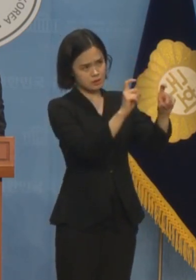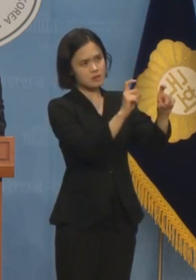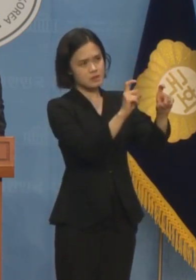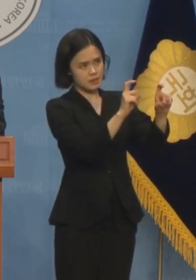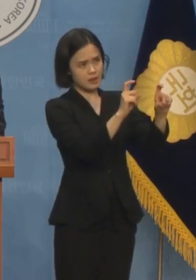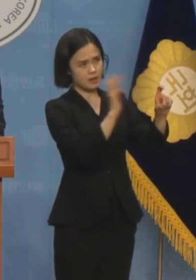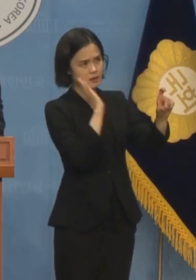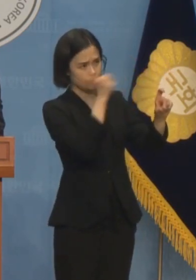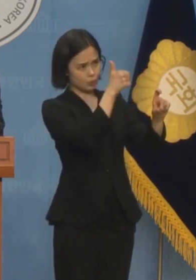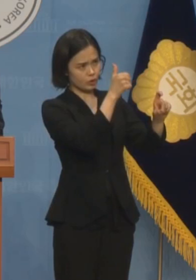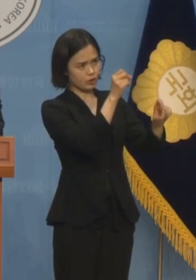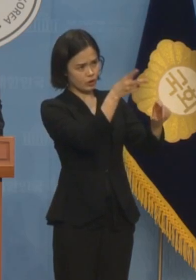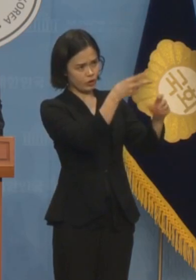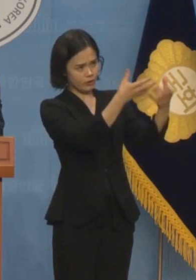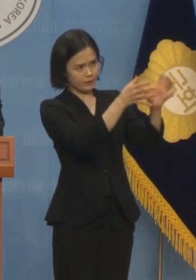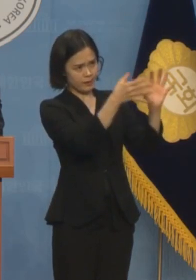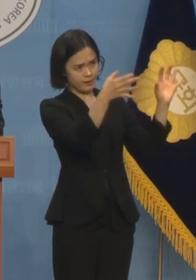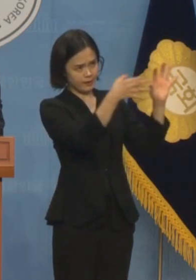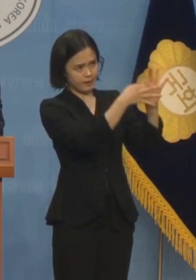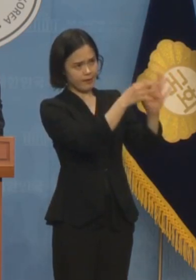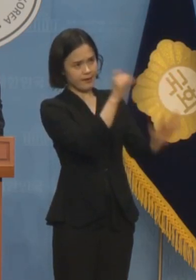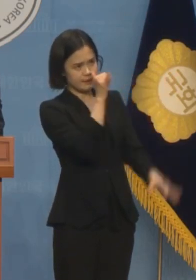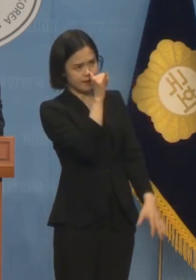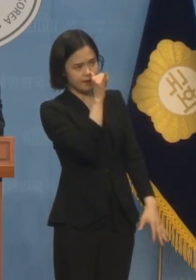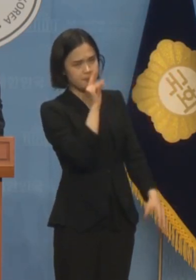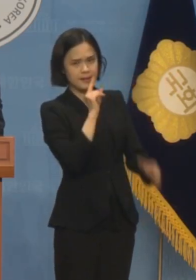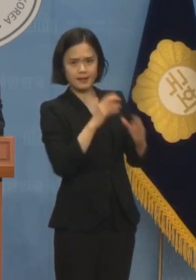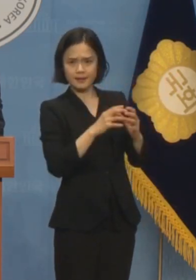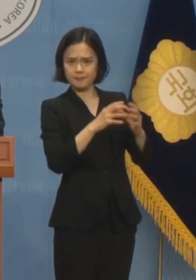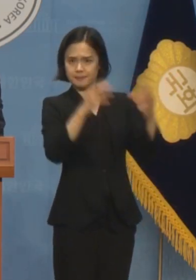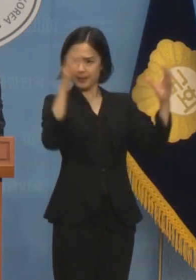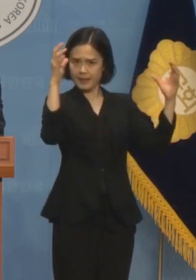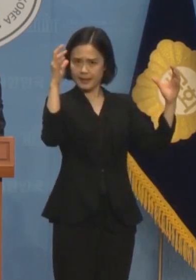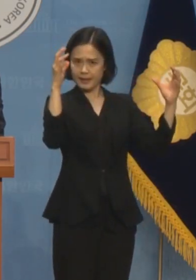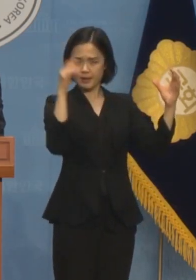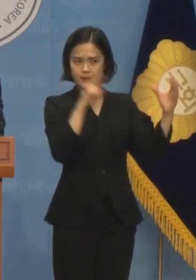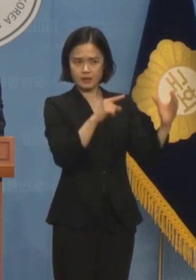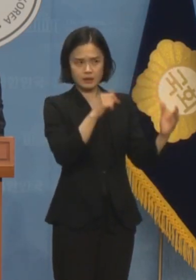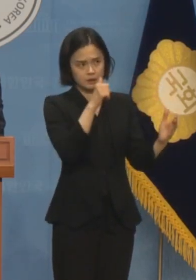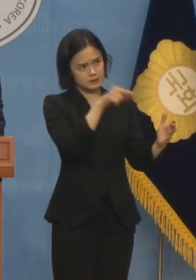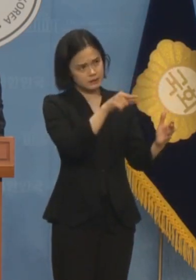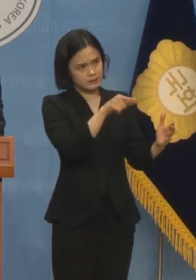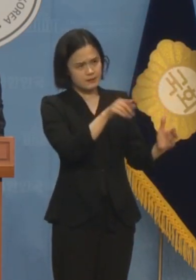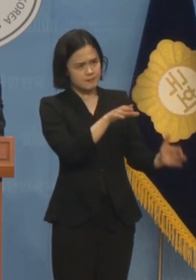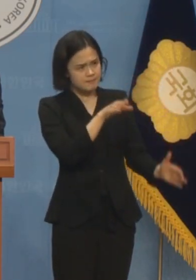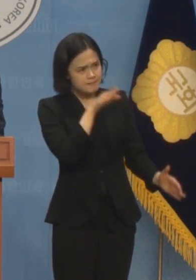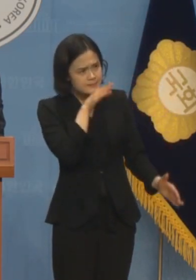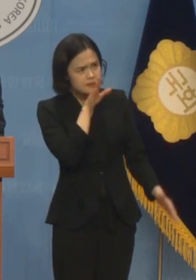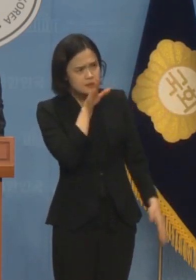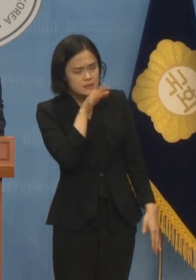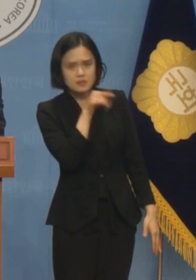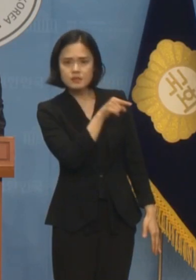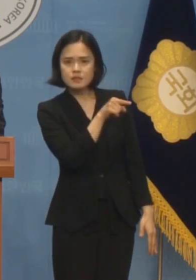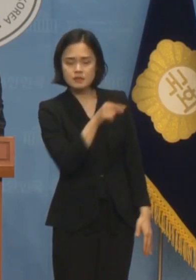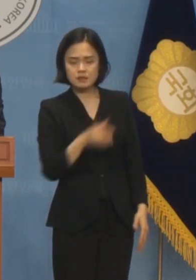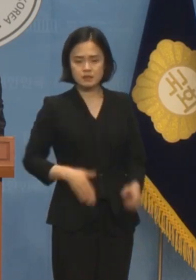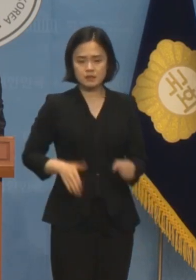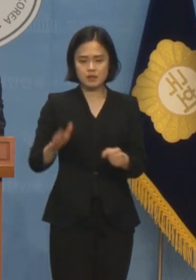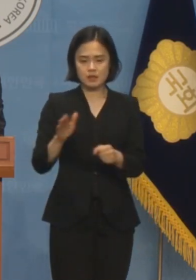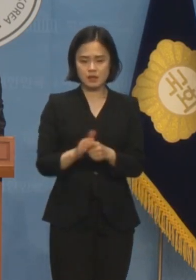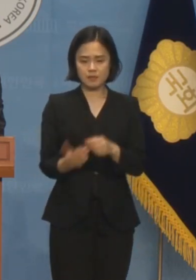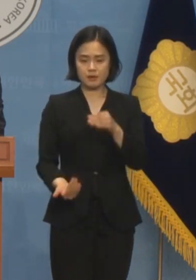세간의 이야기입니다. 그 이야기가 사실인지 최혜병 사건 사망 사건에